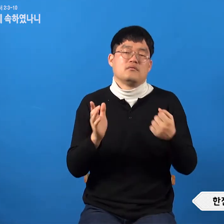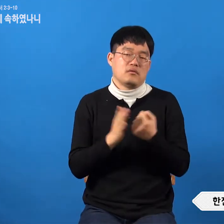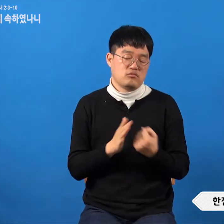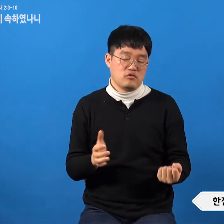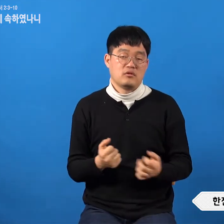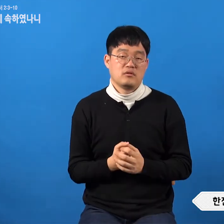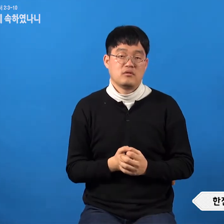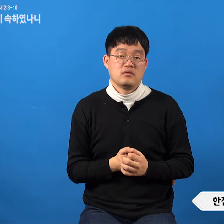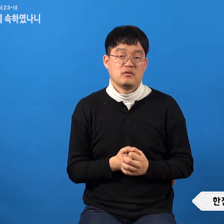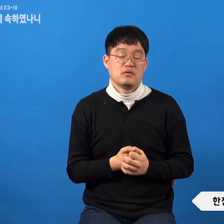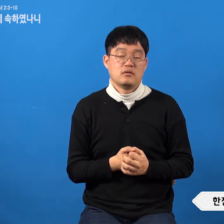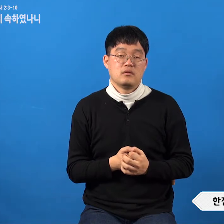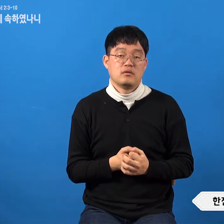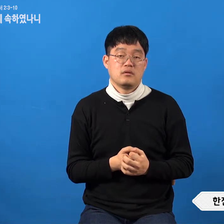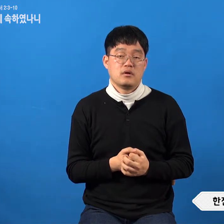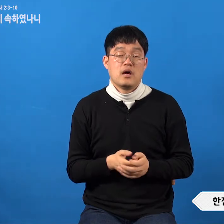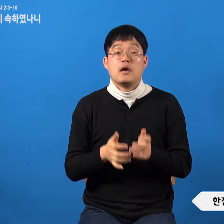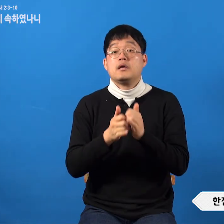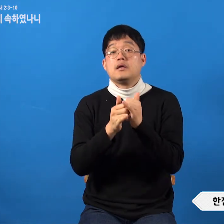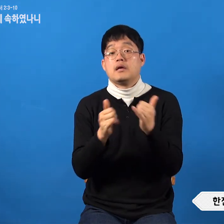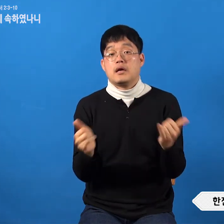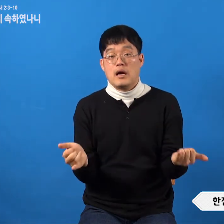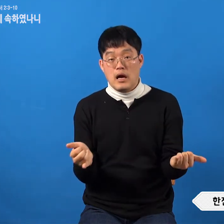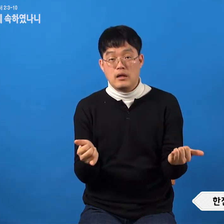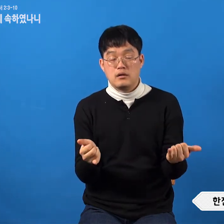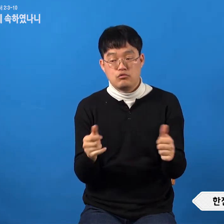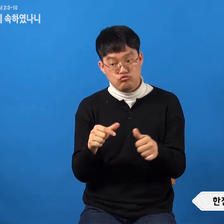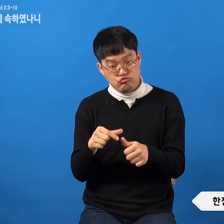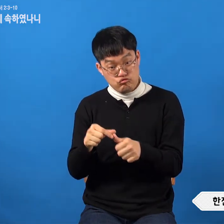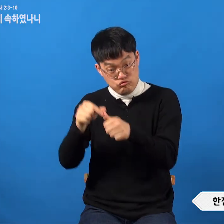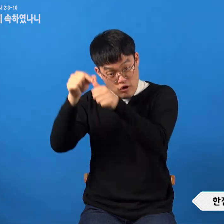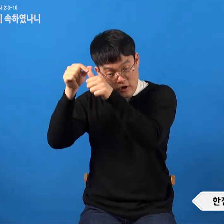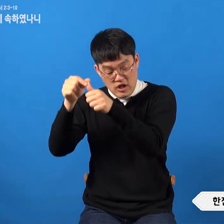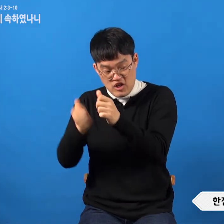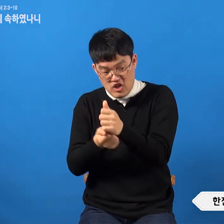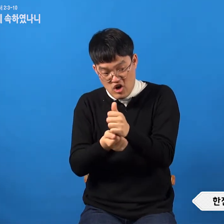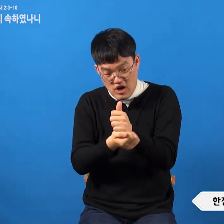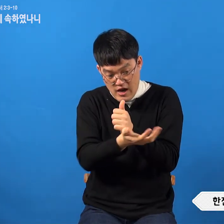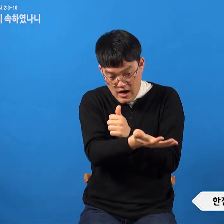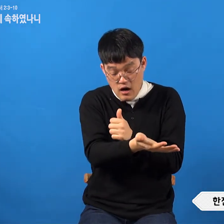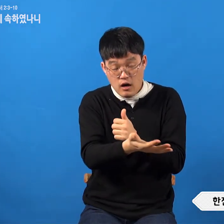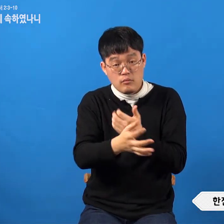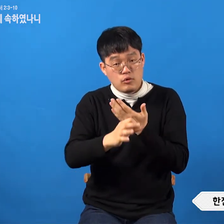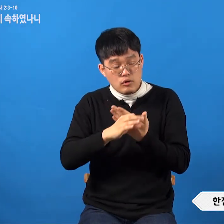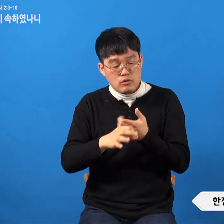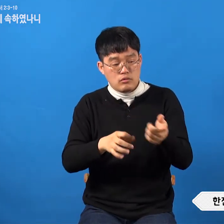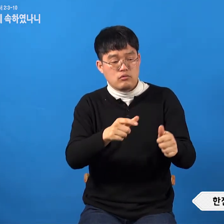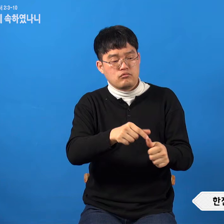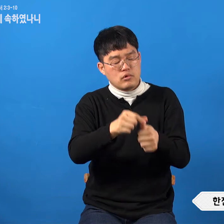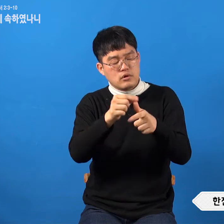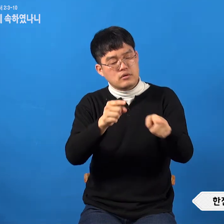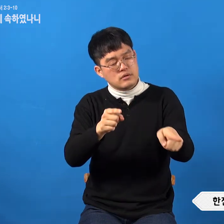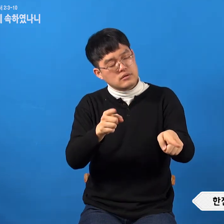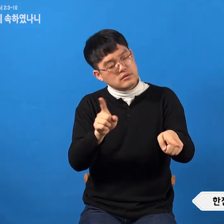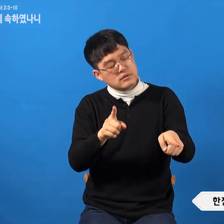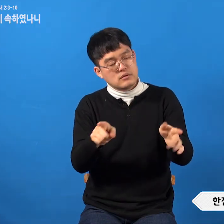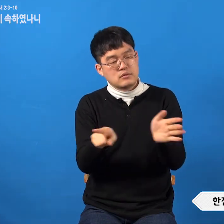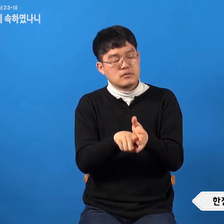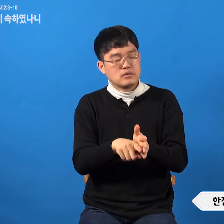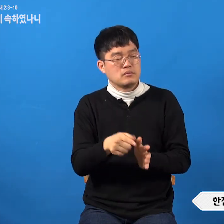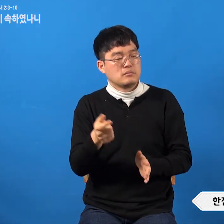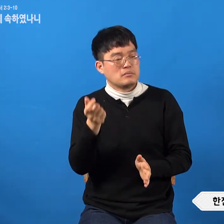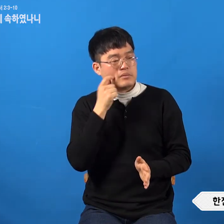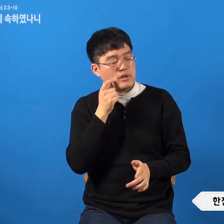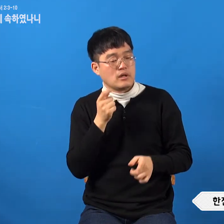존재입니까? 그런 인간에게 의해서 구원이 영향을 받는다면 그 구원은 대단히